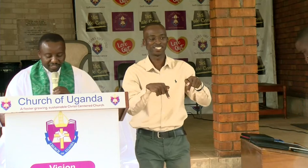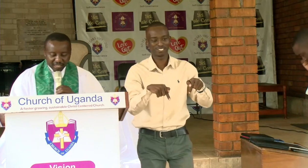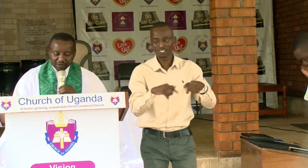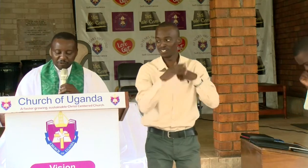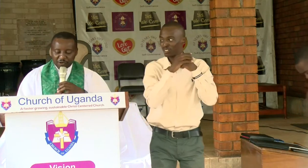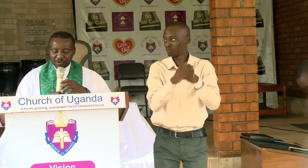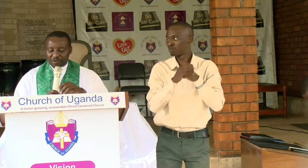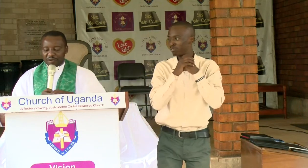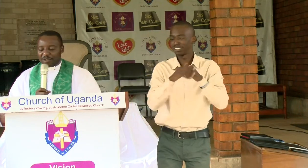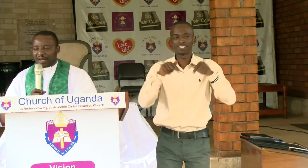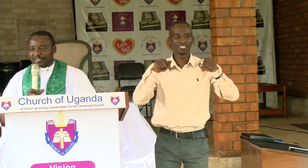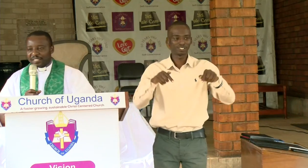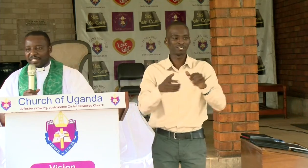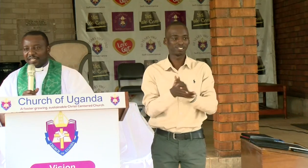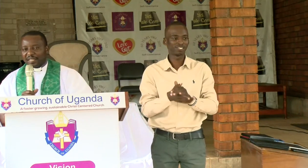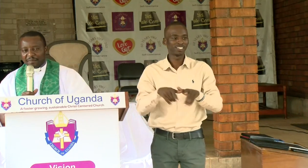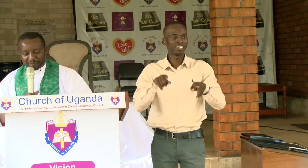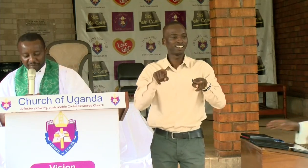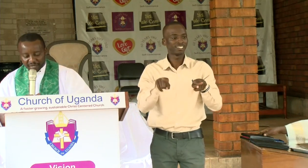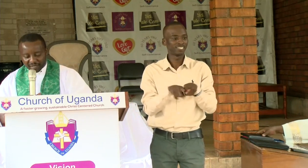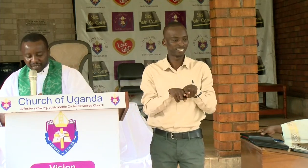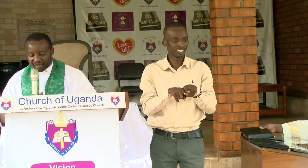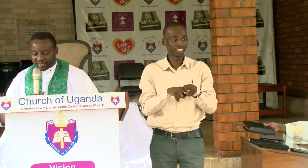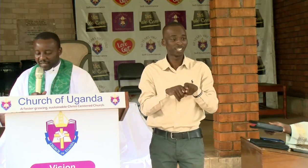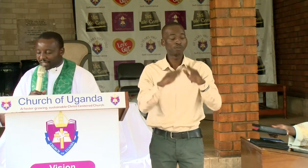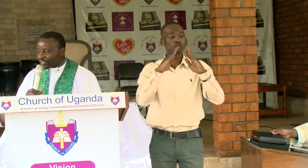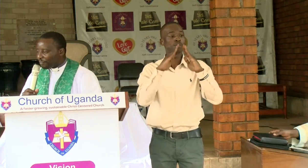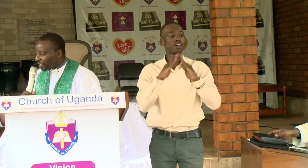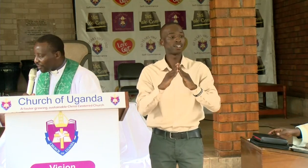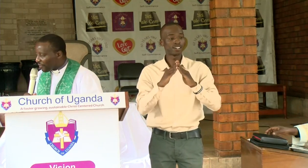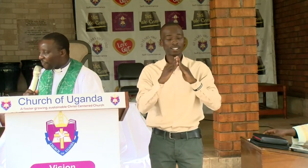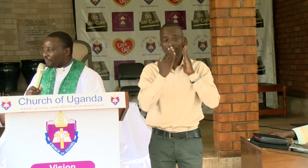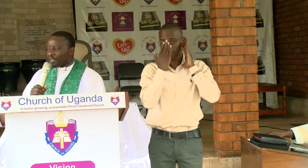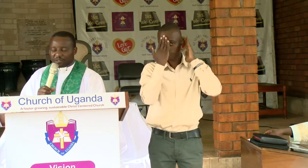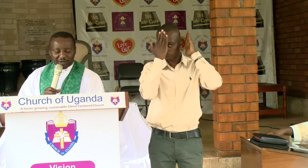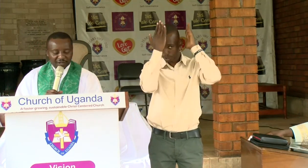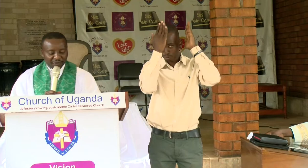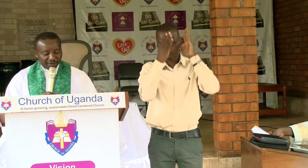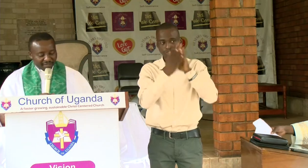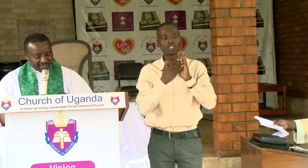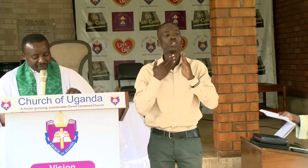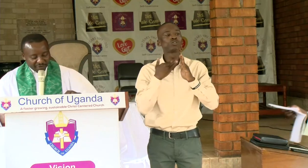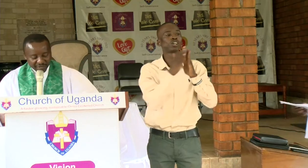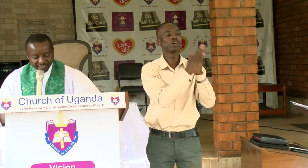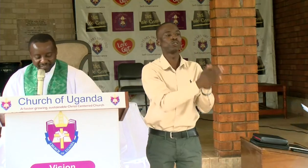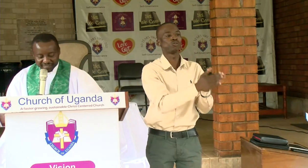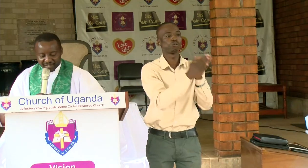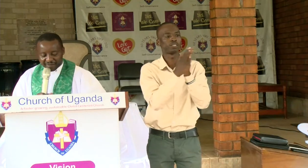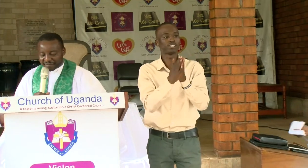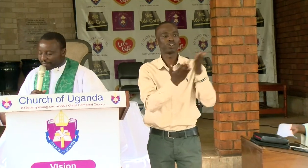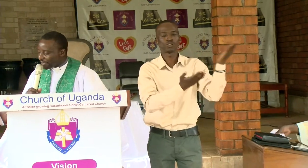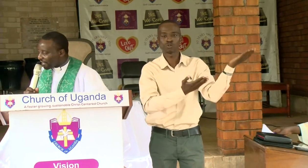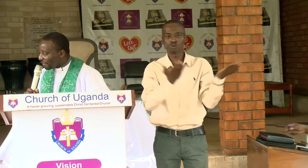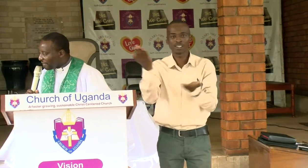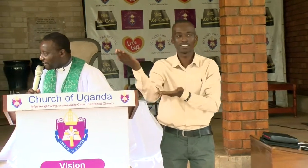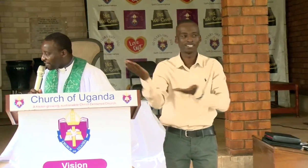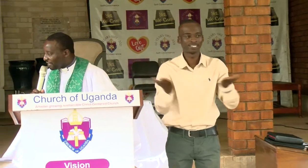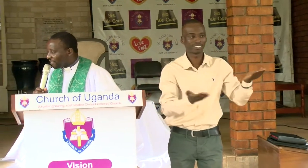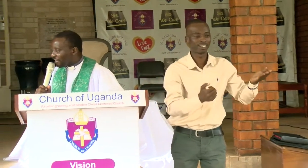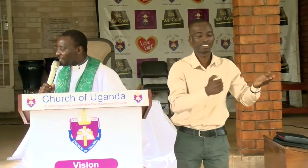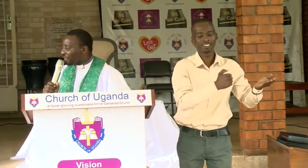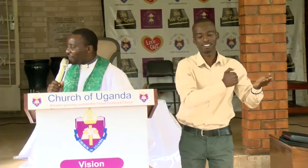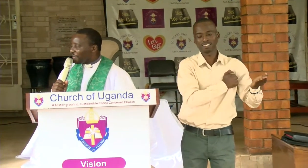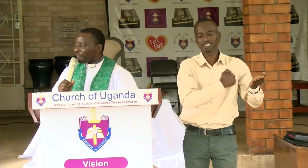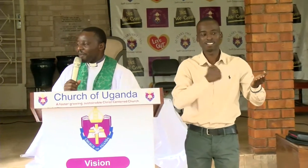mu kusinza kuno ate mu maka ga Archbishop. Twagala okwebaza n'okwaniriza Maama